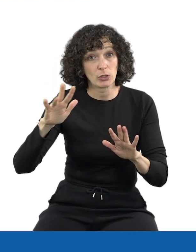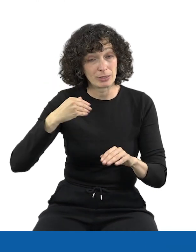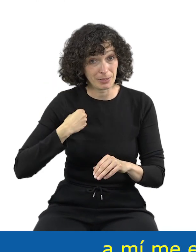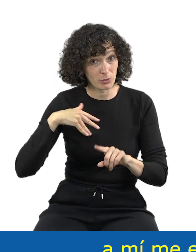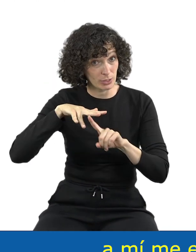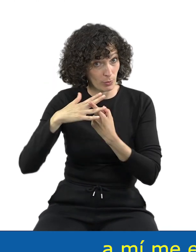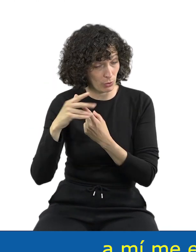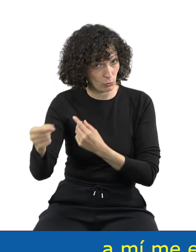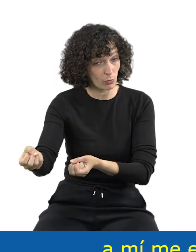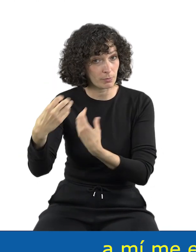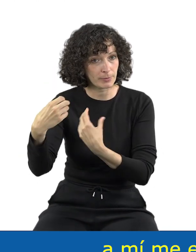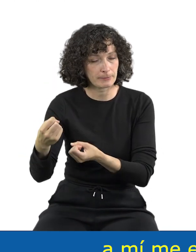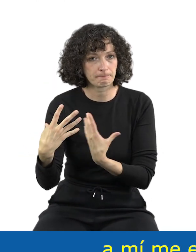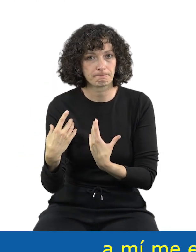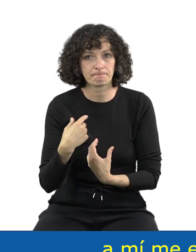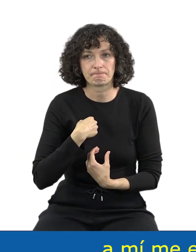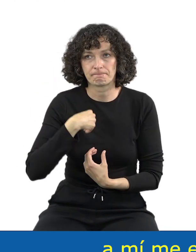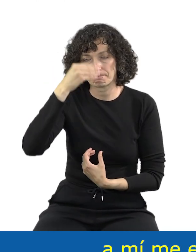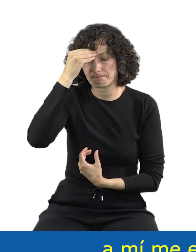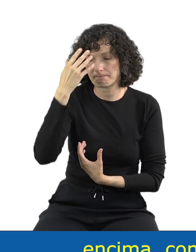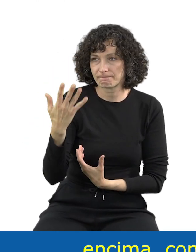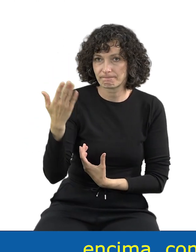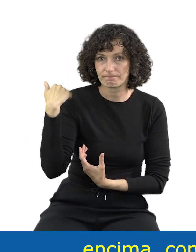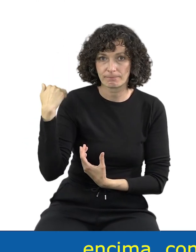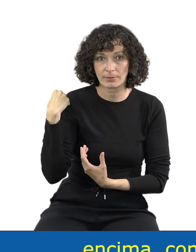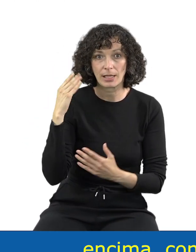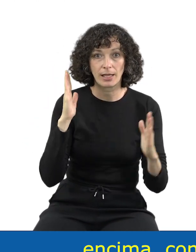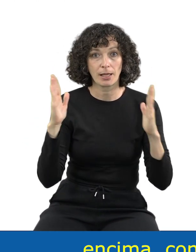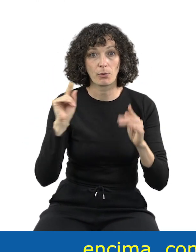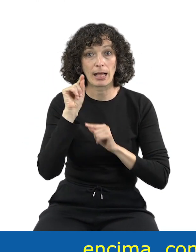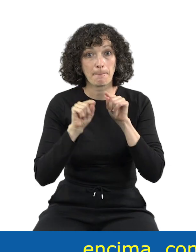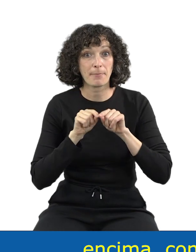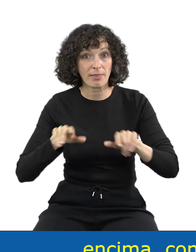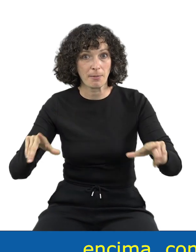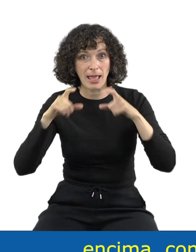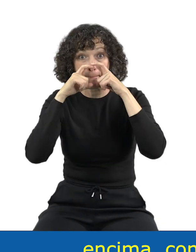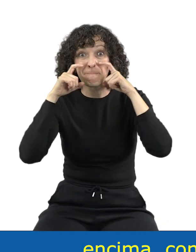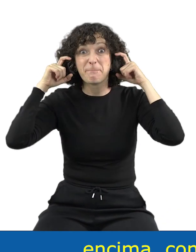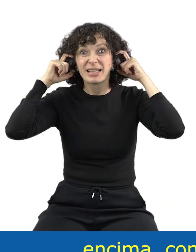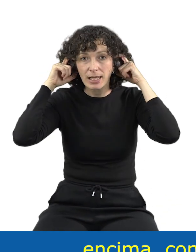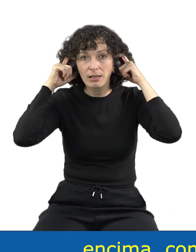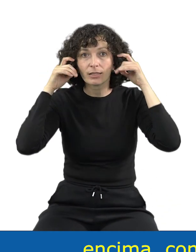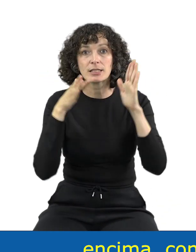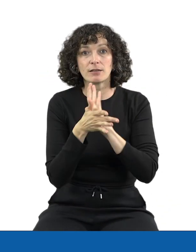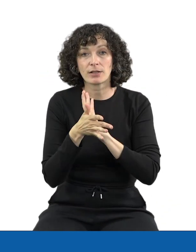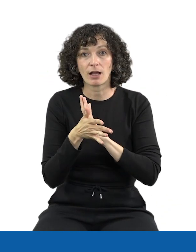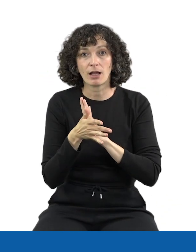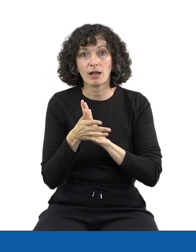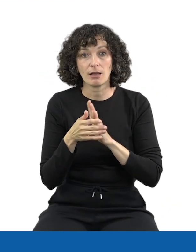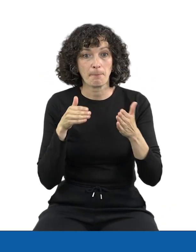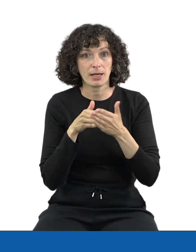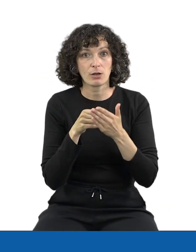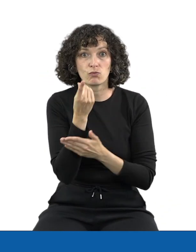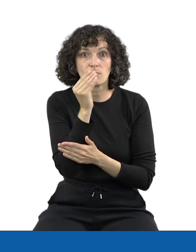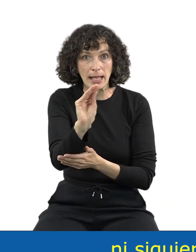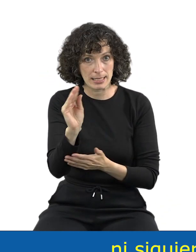relatado, a mí me era inevitable pensar, por ejemplo, en la pandemia, cuando encima con el uso de mascarillas, Sí. es que entonces había otra barrera más. Eso es. No